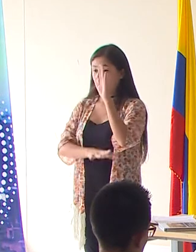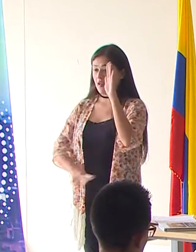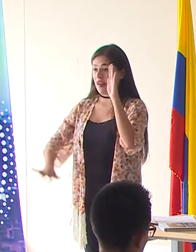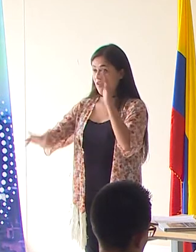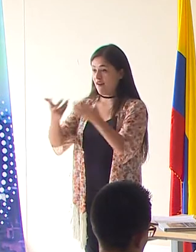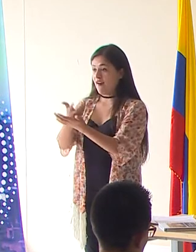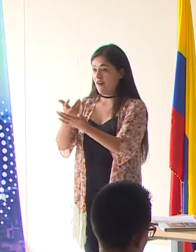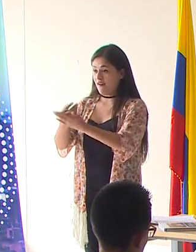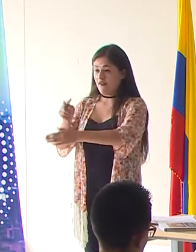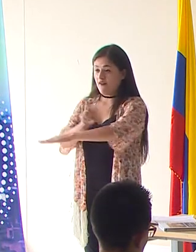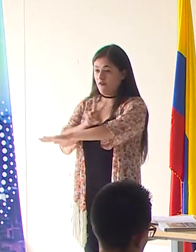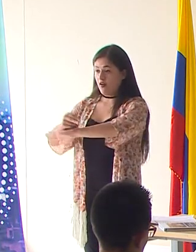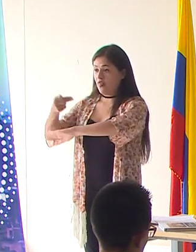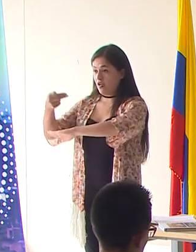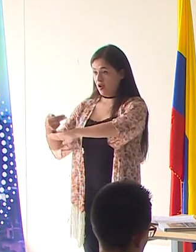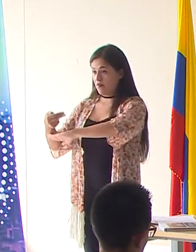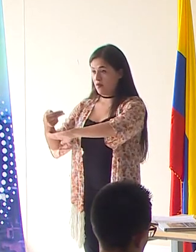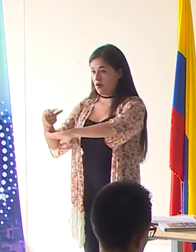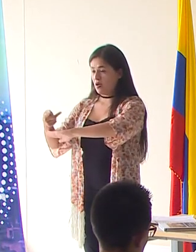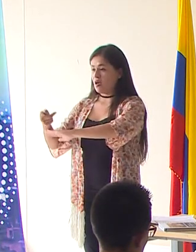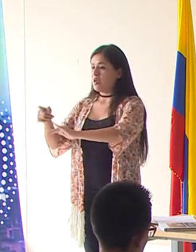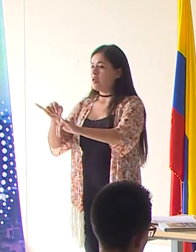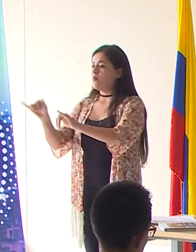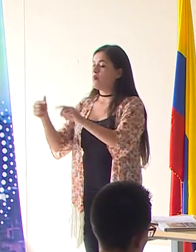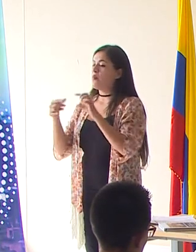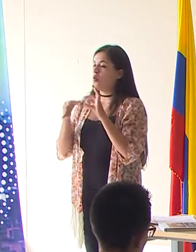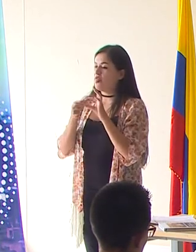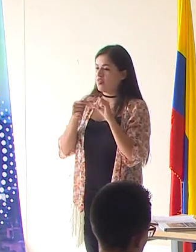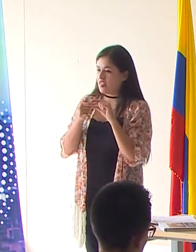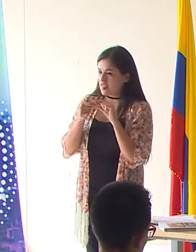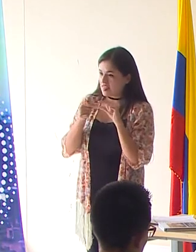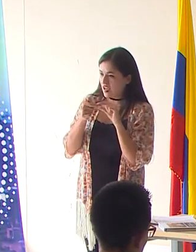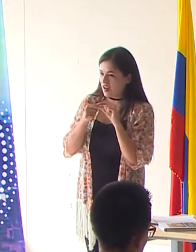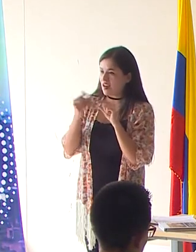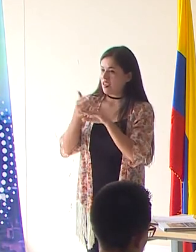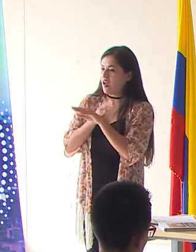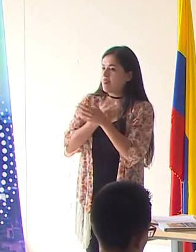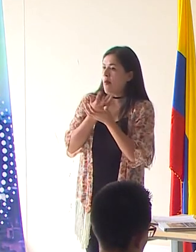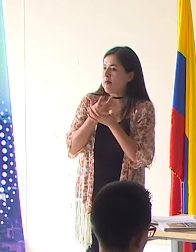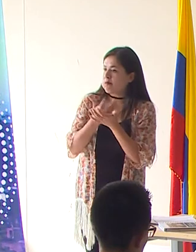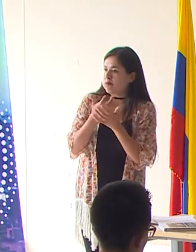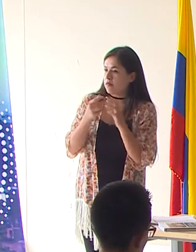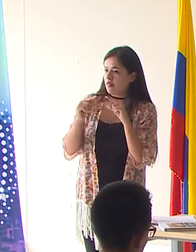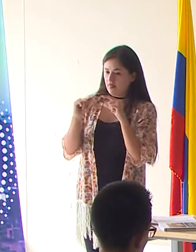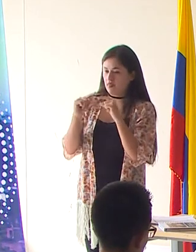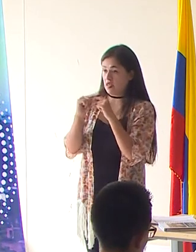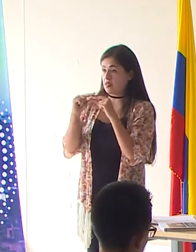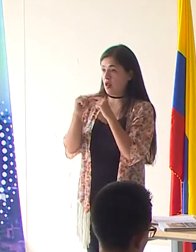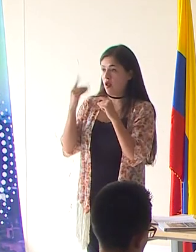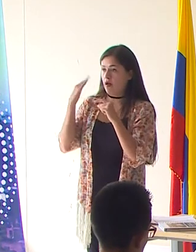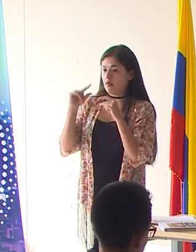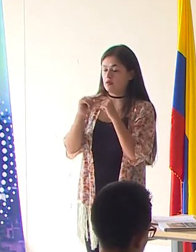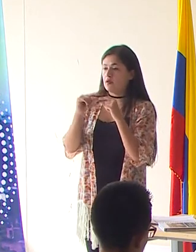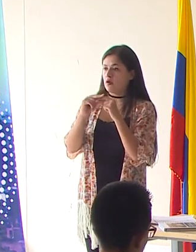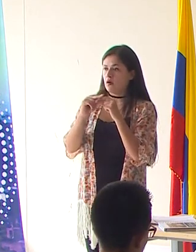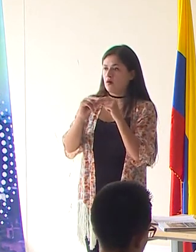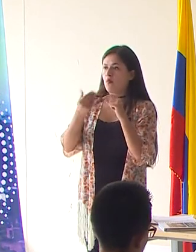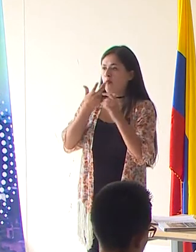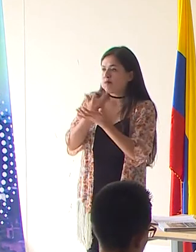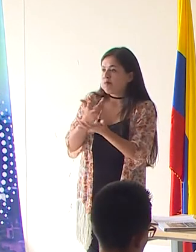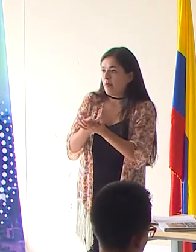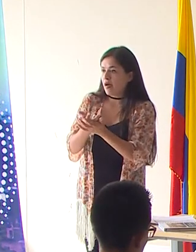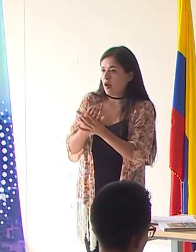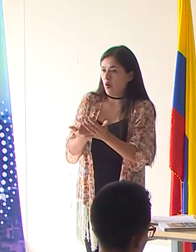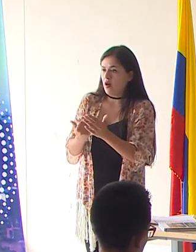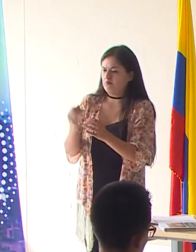como se rellenó la ciudad el tintal como se rellenó las atalayas el recreo así exactamente lo que lo que